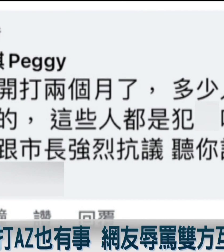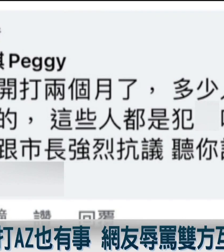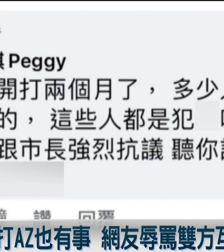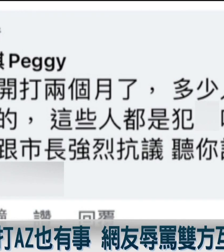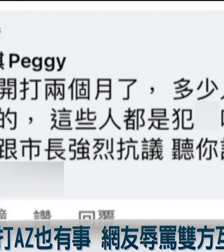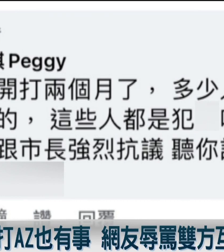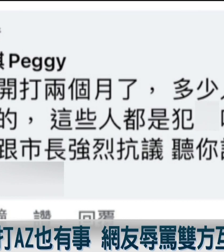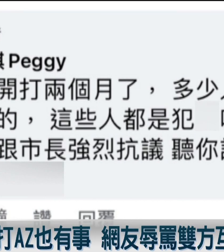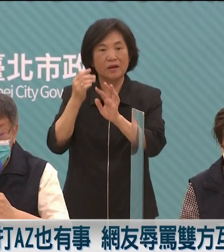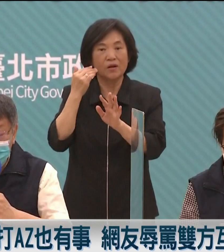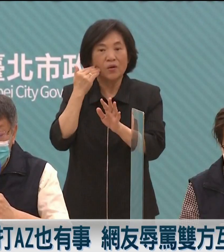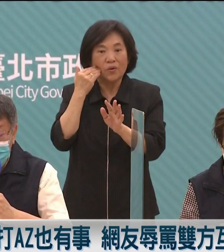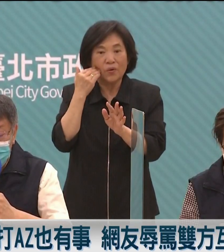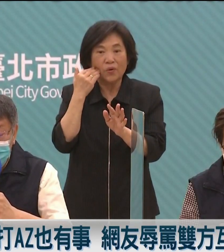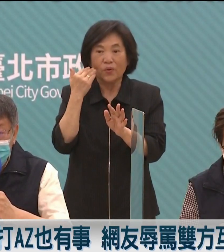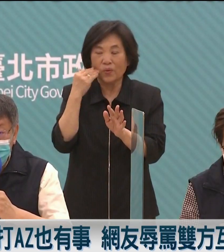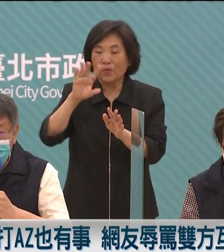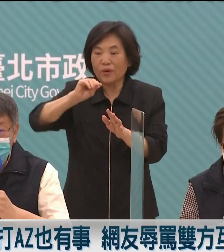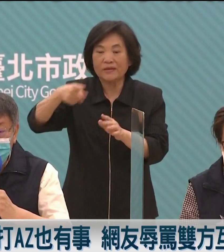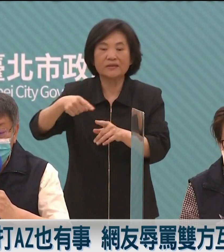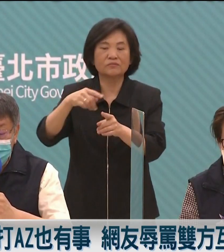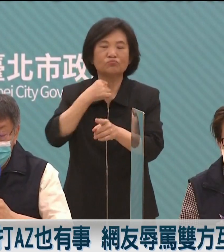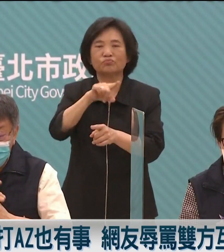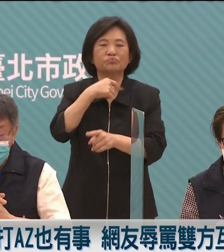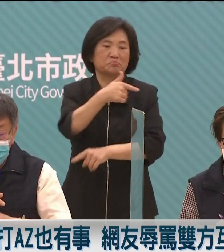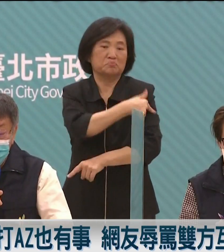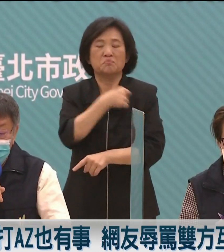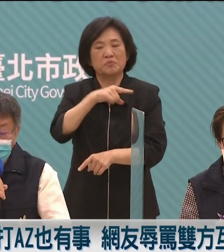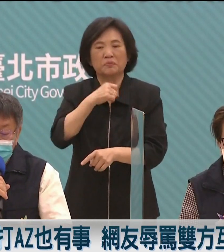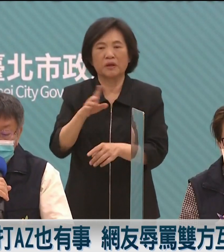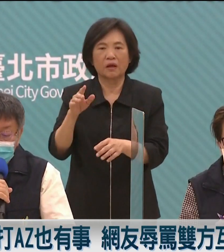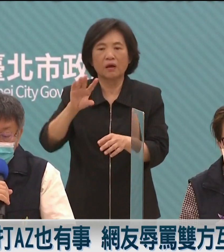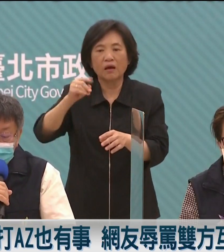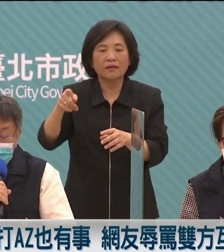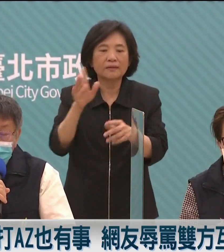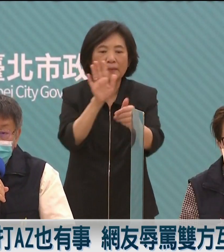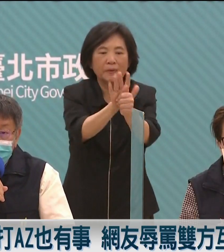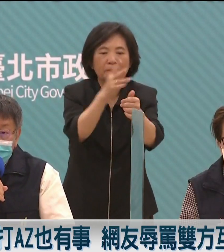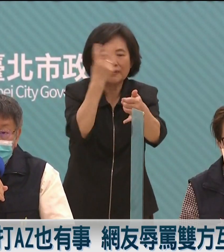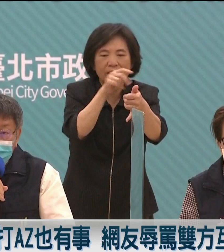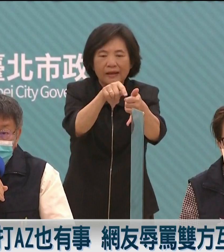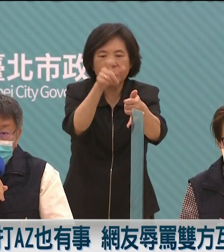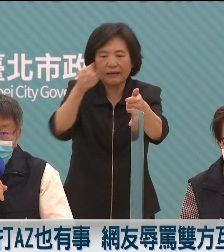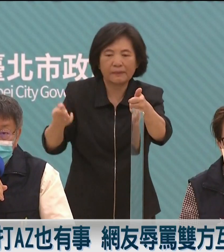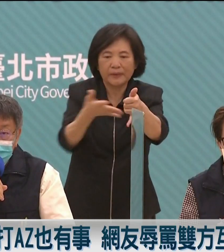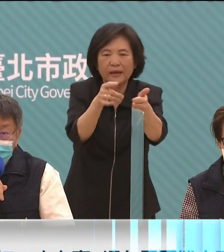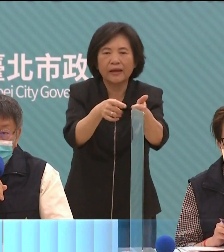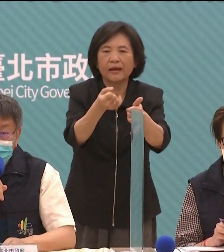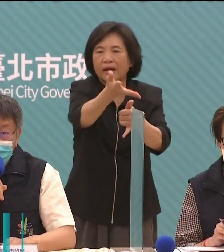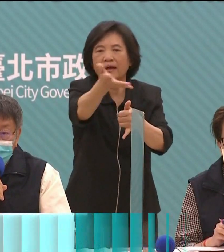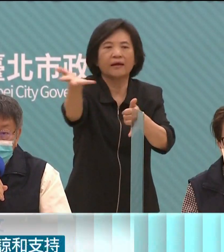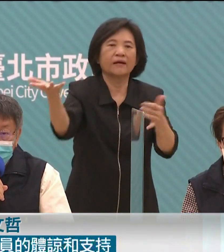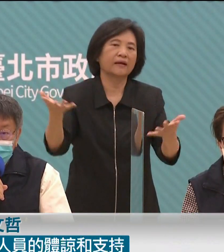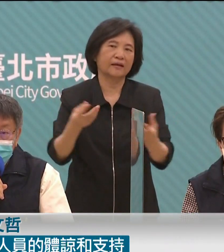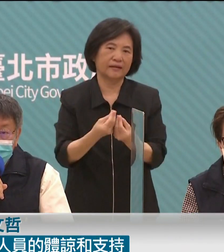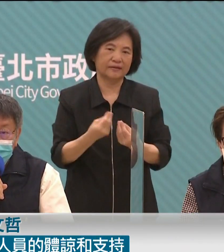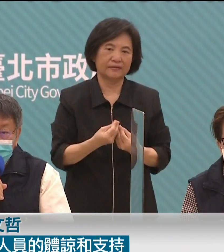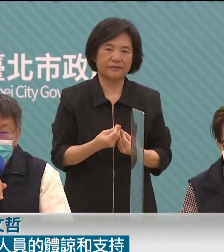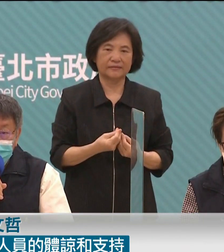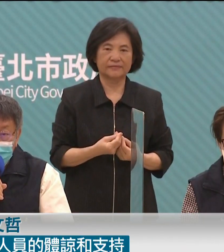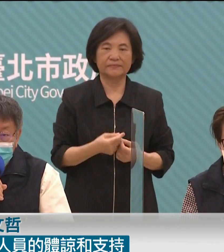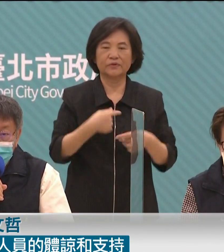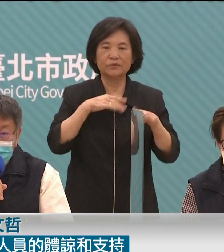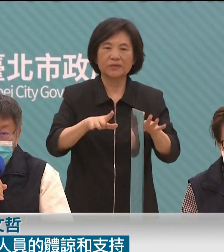市长，强烈抗议。而柯文哲则直接用镜头暖心喊话： 感谢全体医护人员